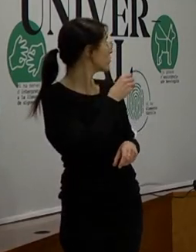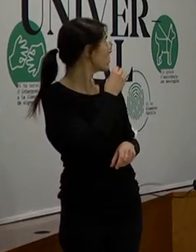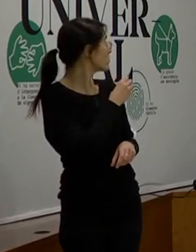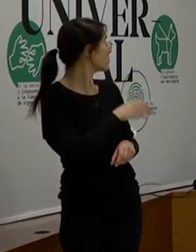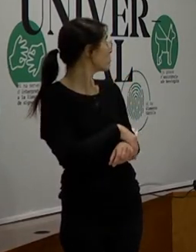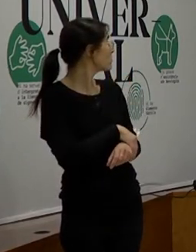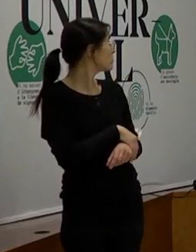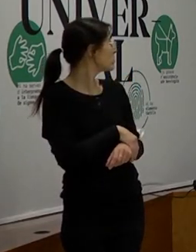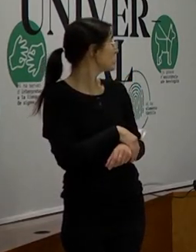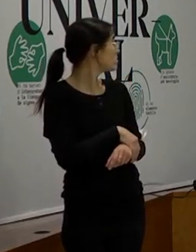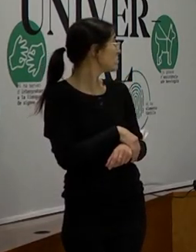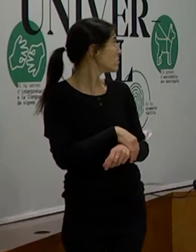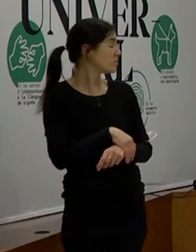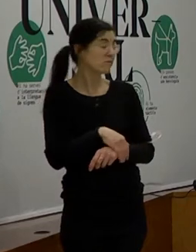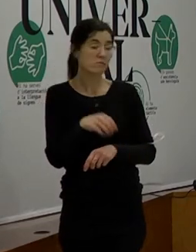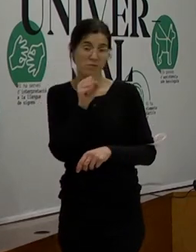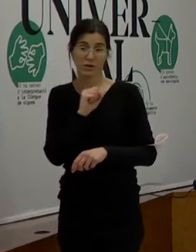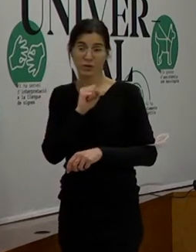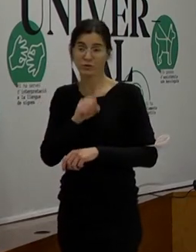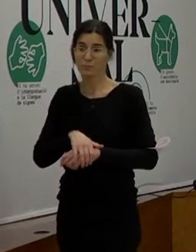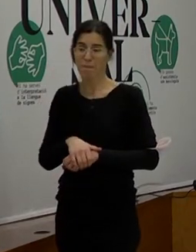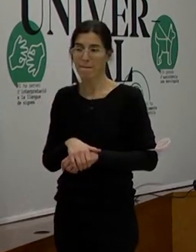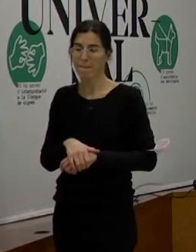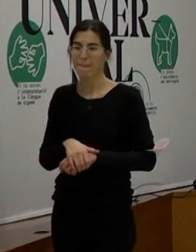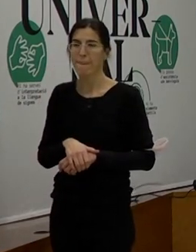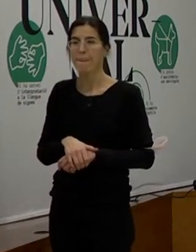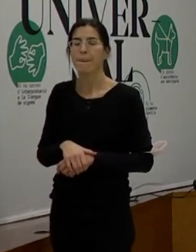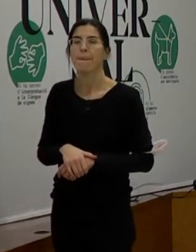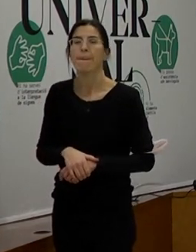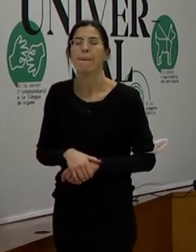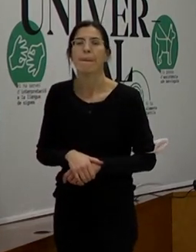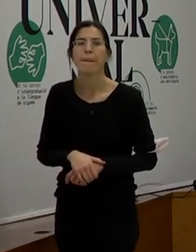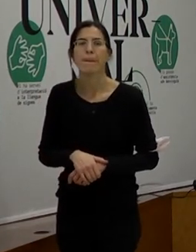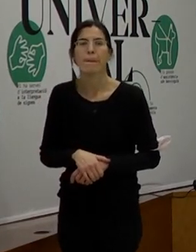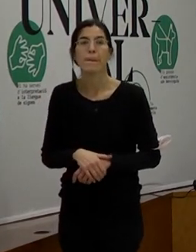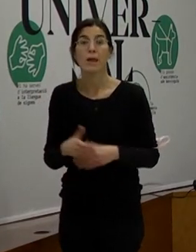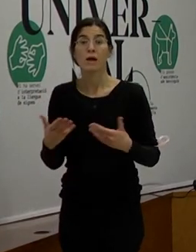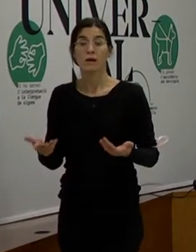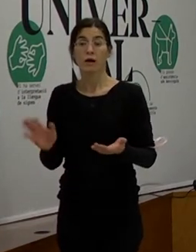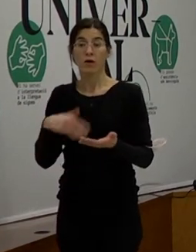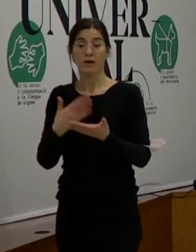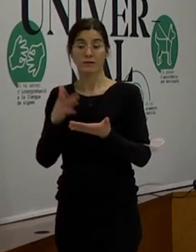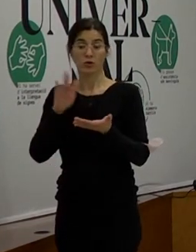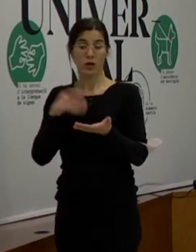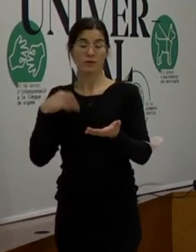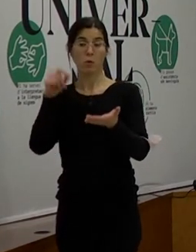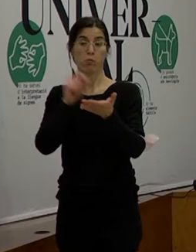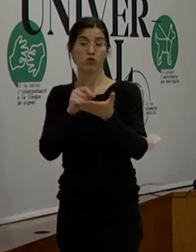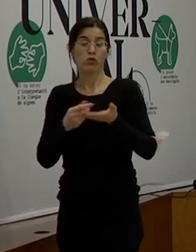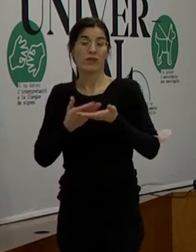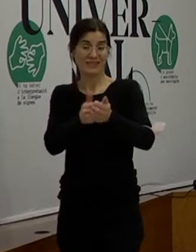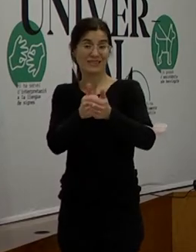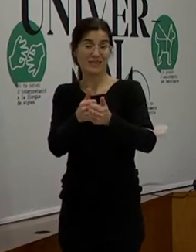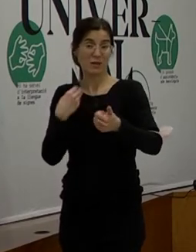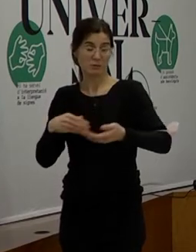estupendo. Vinga. Evidentment, es va posar el punt d'assistència al bany. Primer, perquè estigui